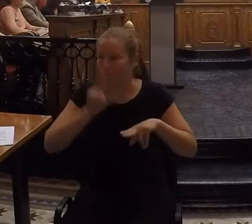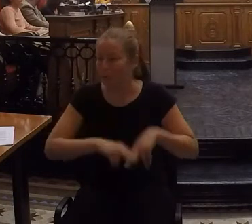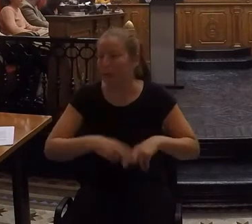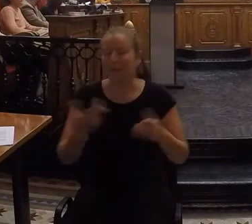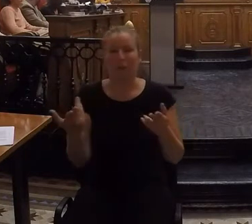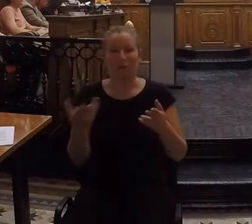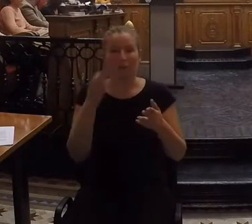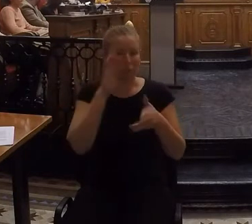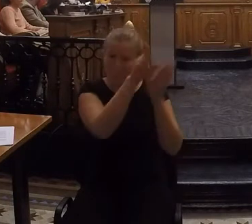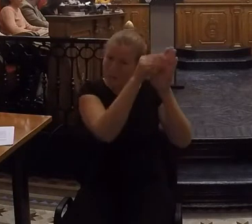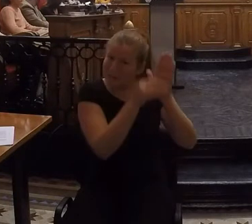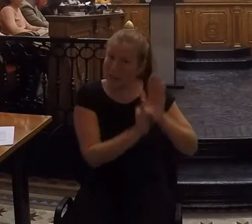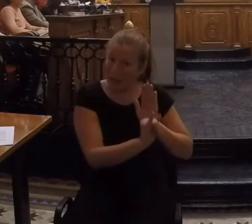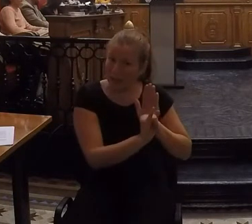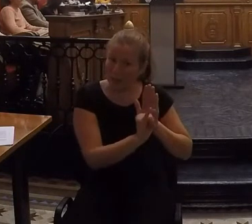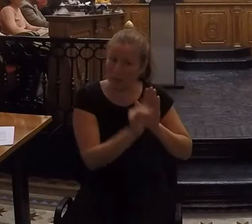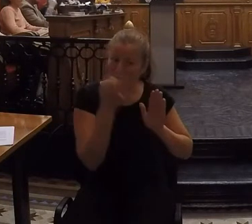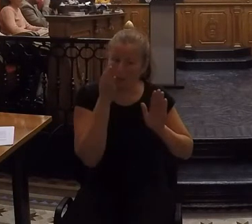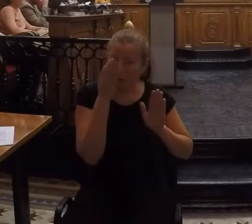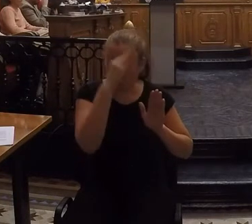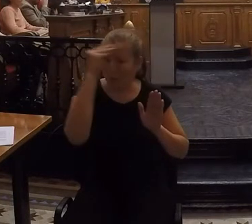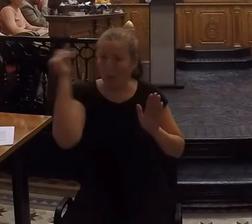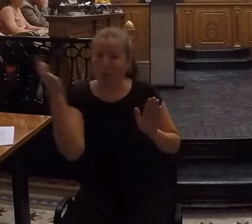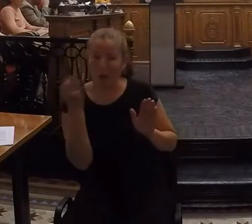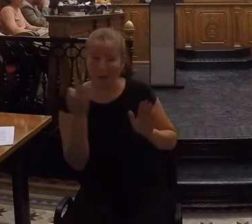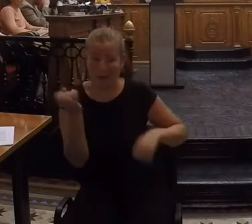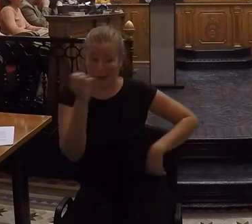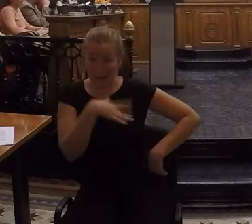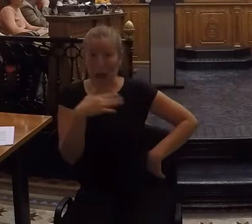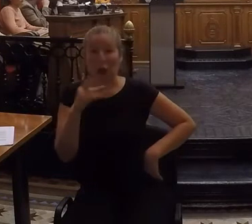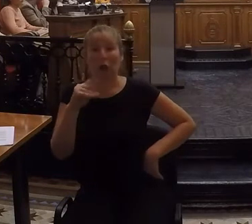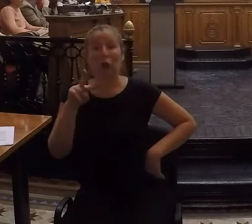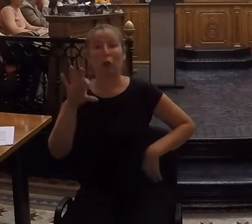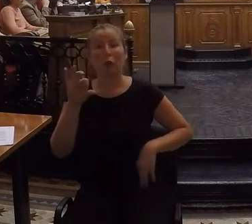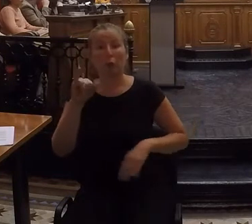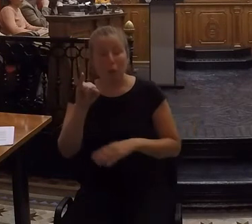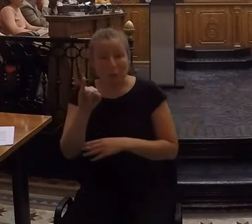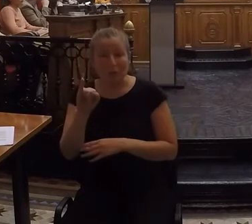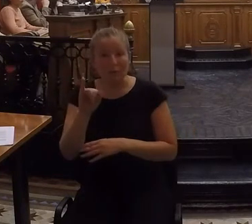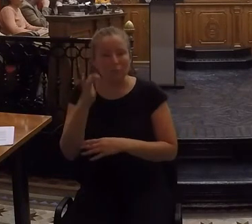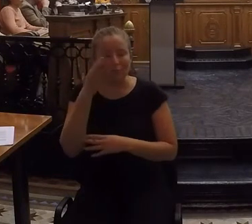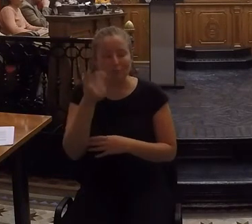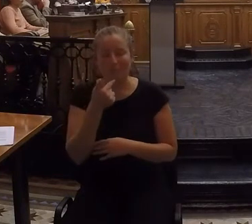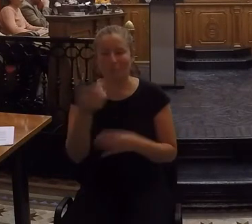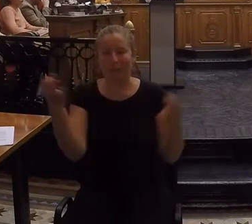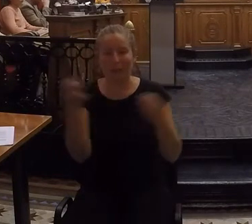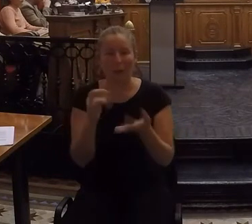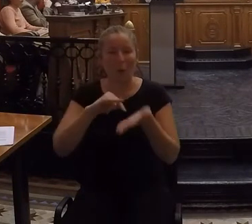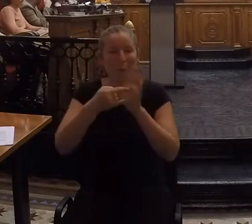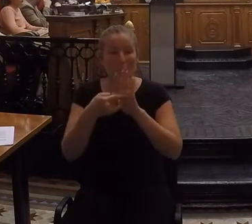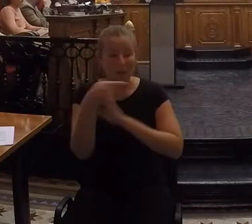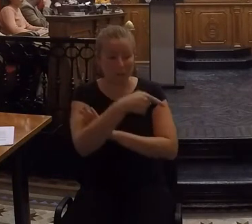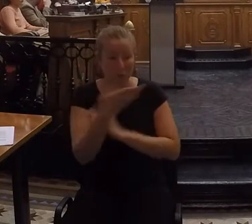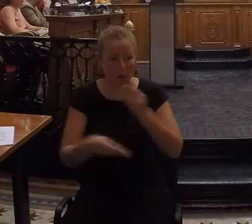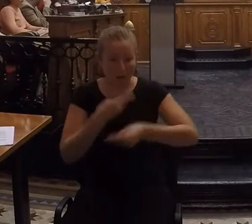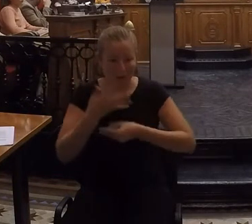se olvidaron de que en los EDUSI firmaron que existía crédito suficiente para acometer los proyectos de dicha estrategia.